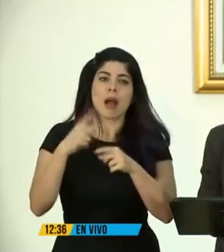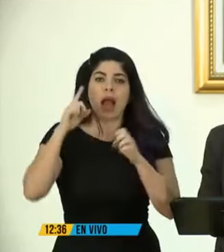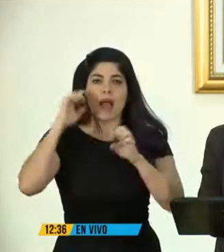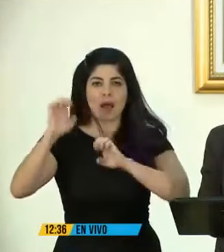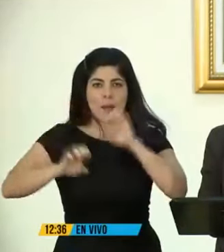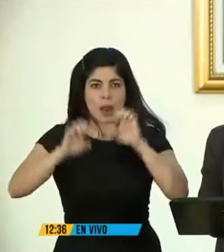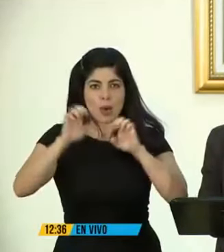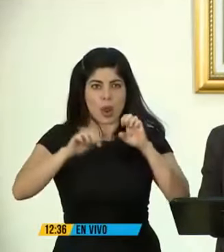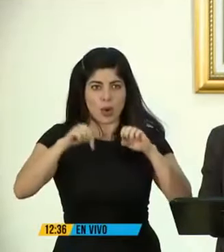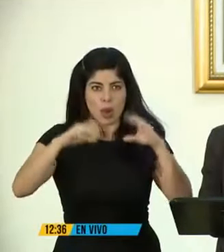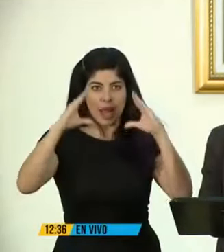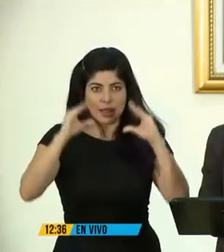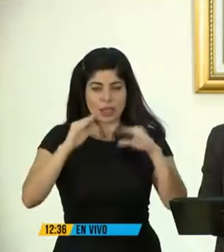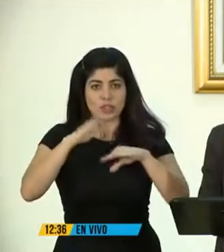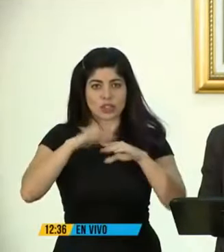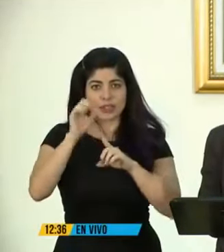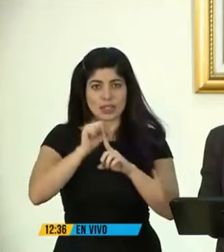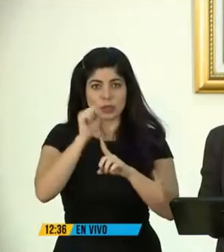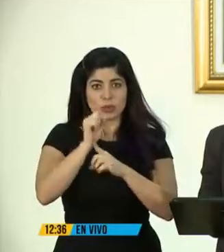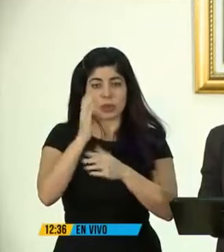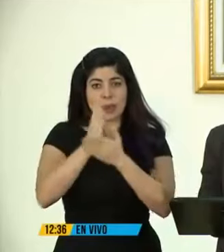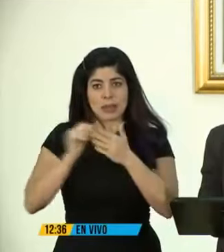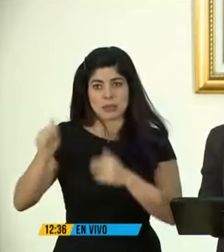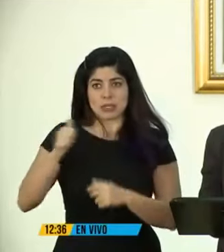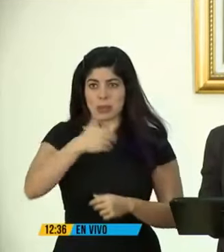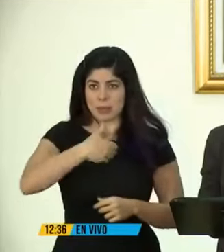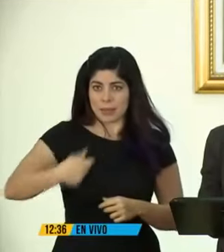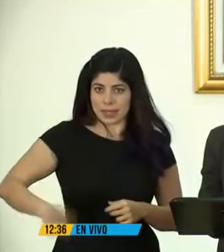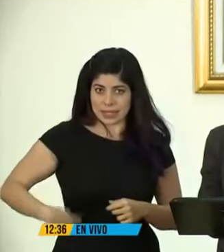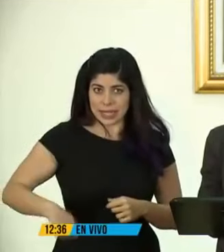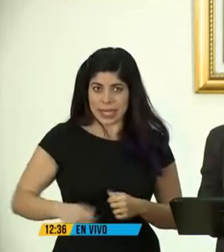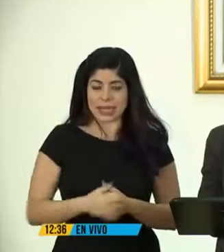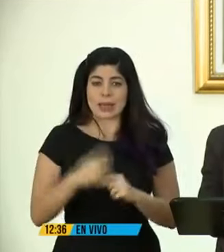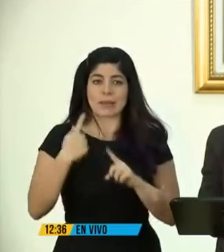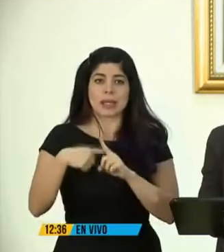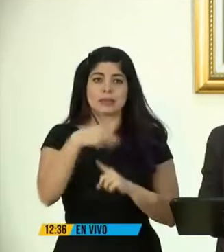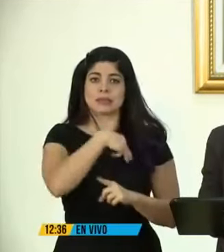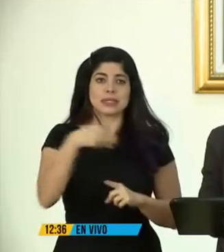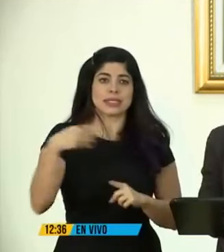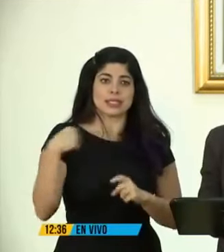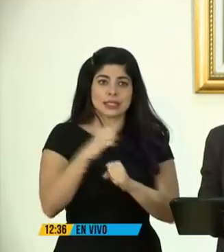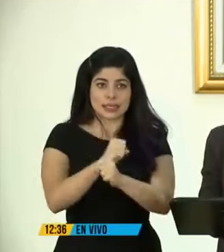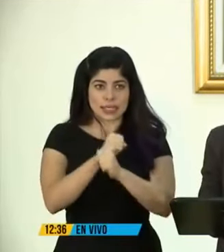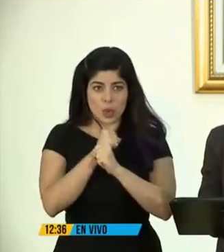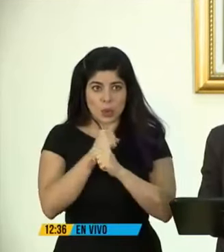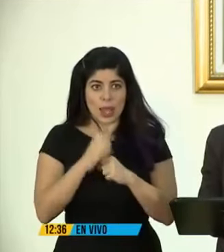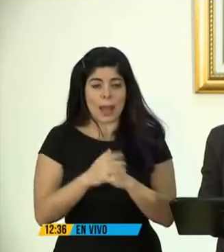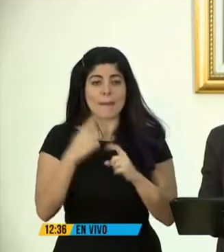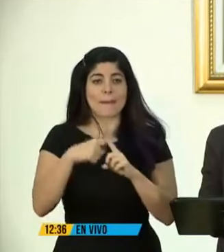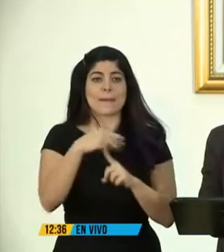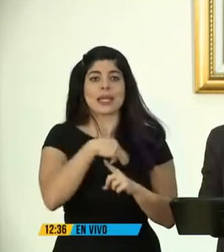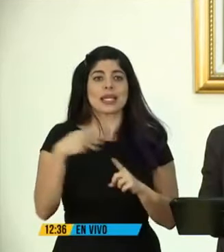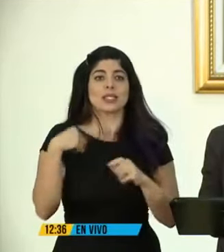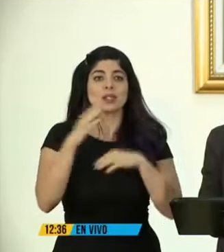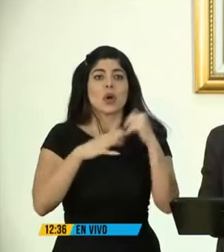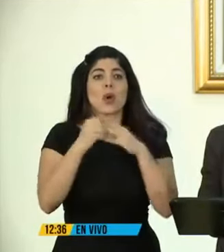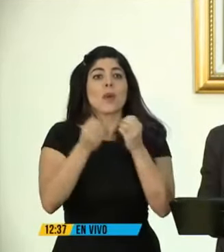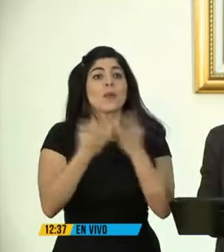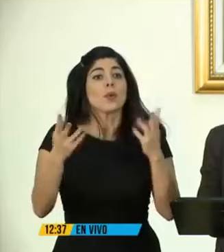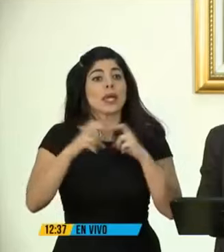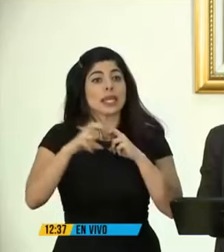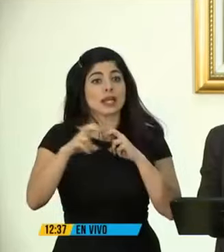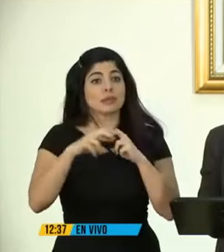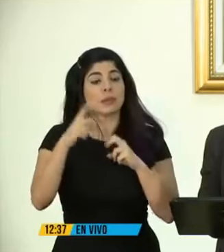valoración en horas de la tarde de la situación por parte del presidente de la República, el señor ministro de Seguridad, y el ministro de Obras Públicas y